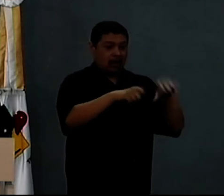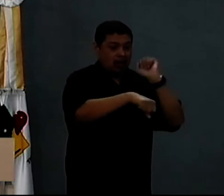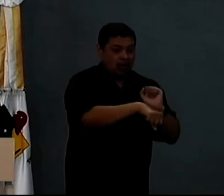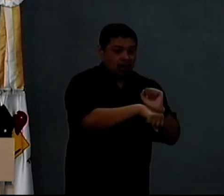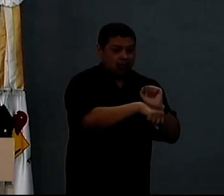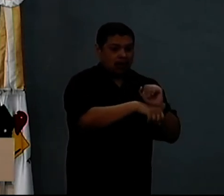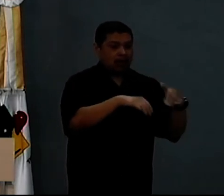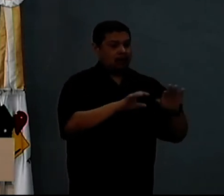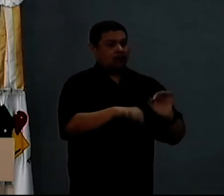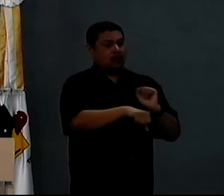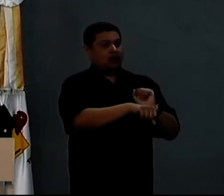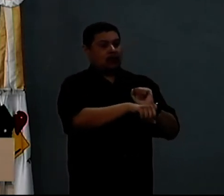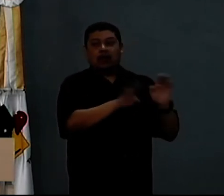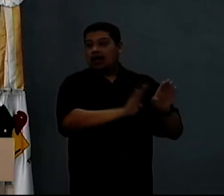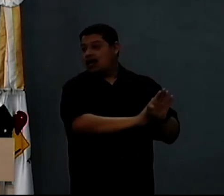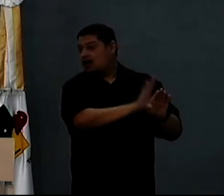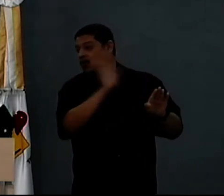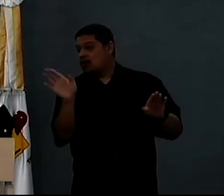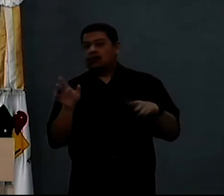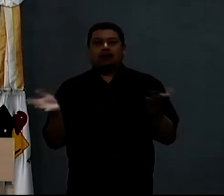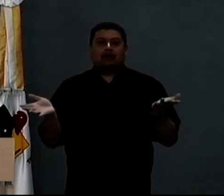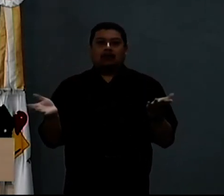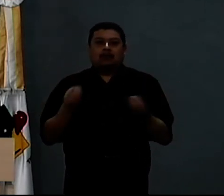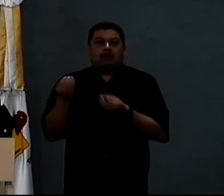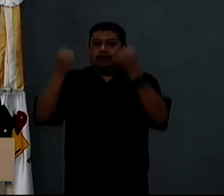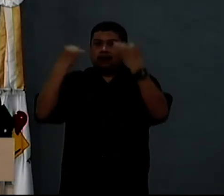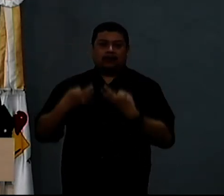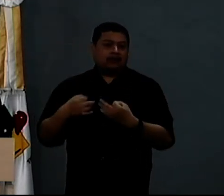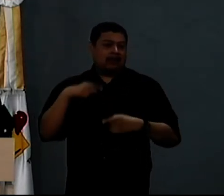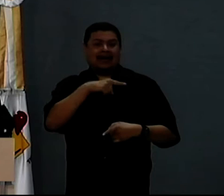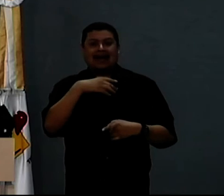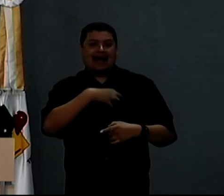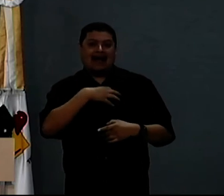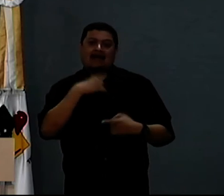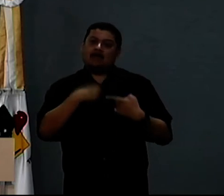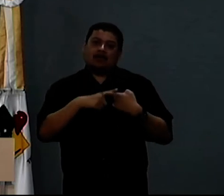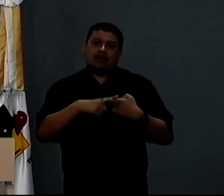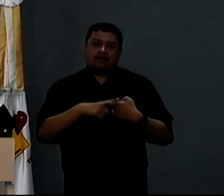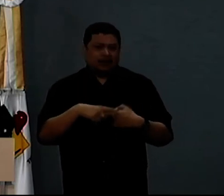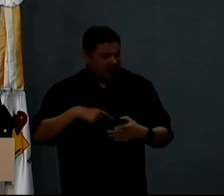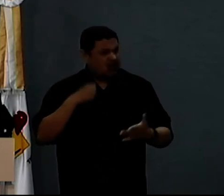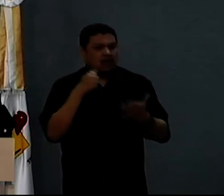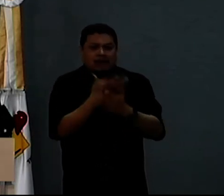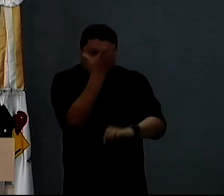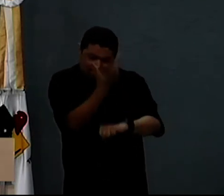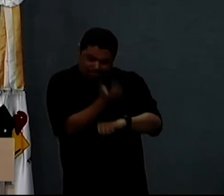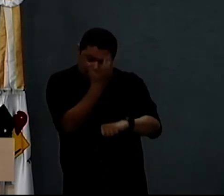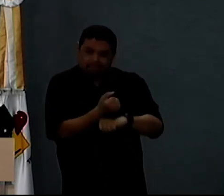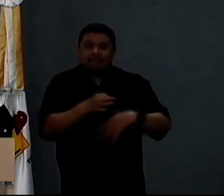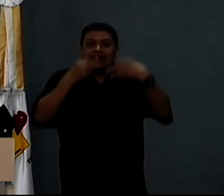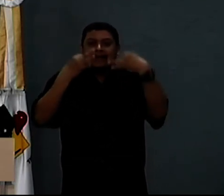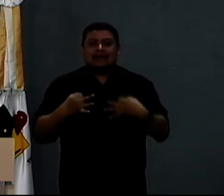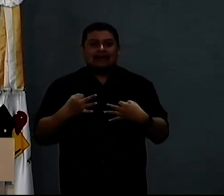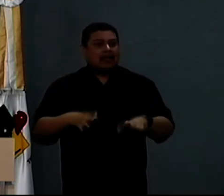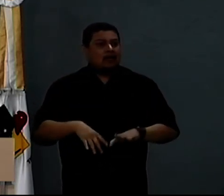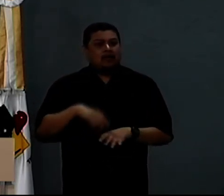dão nenhuma satisfação sequer para os nossos moradores? Aí eles reclamam com razão, por quê? Poxa, estamos pagando nossos impostos, estamos pagando nossos tributos e ninguém se faz